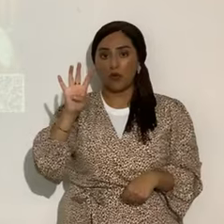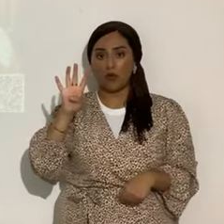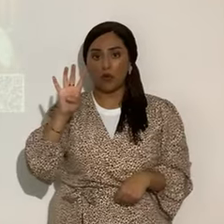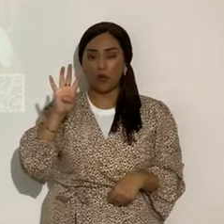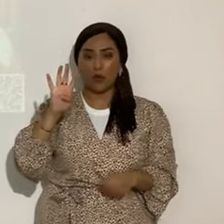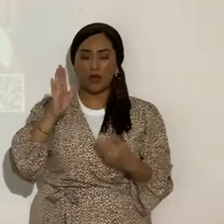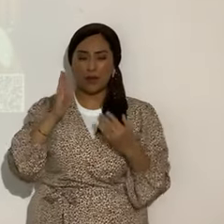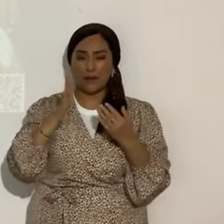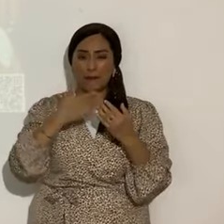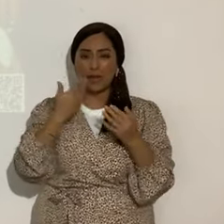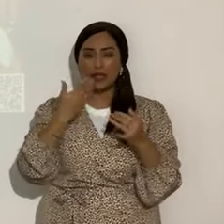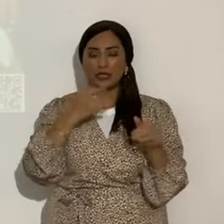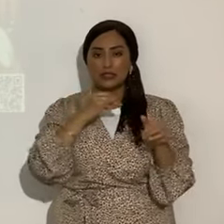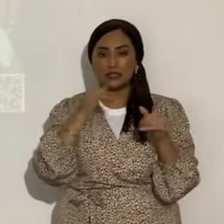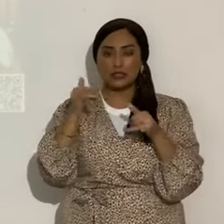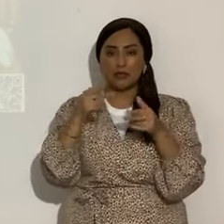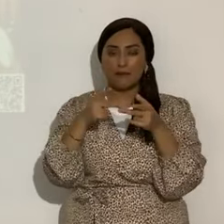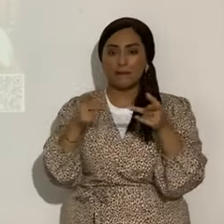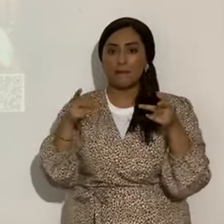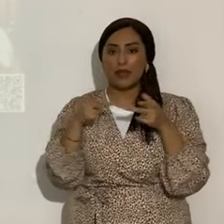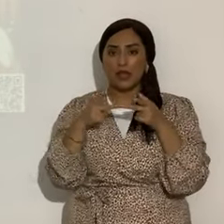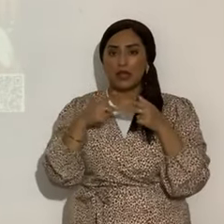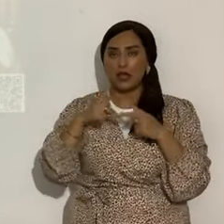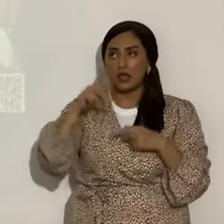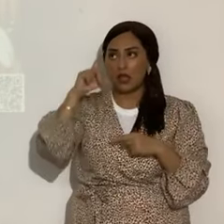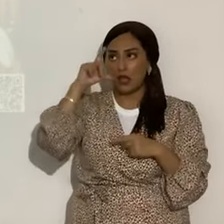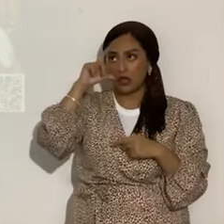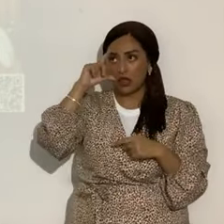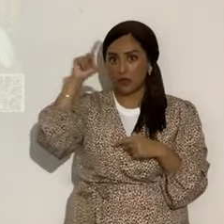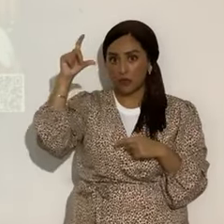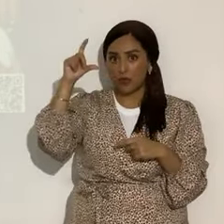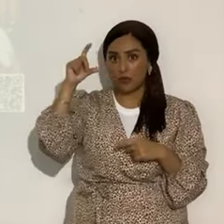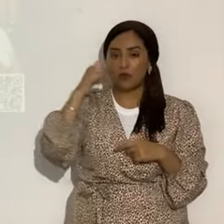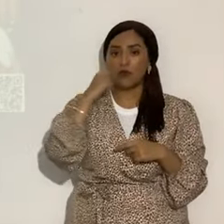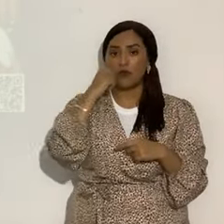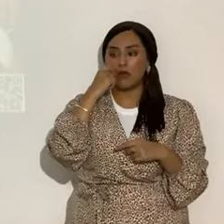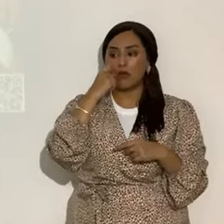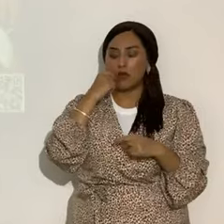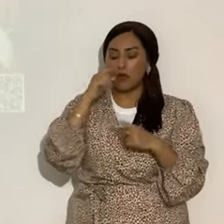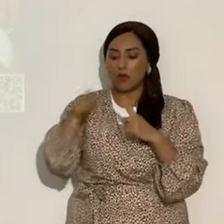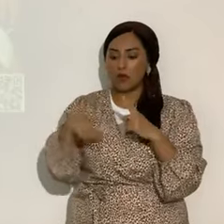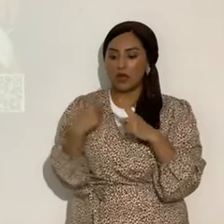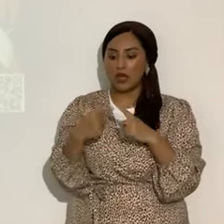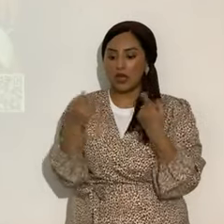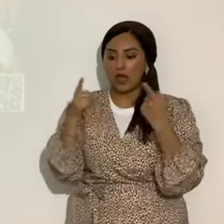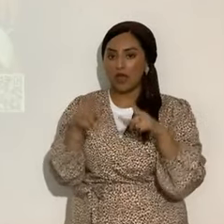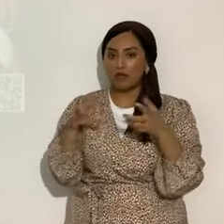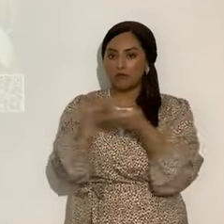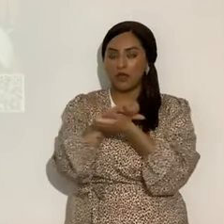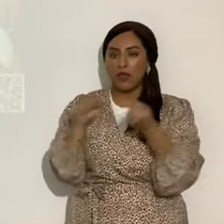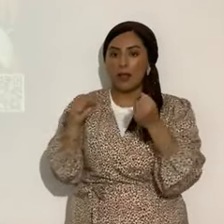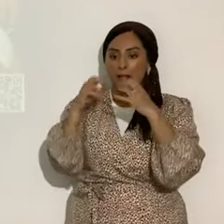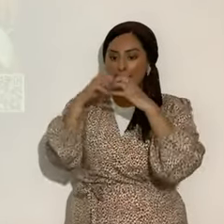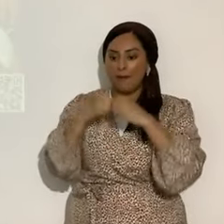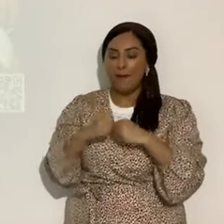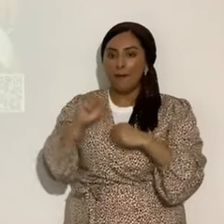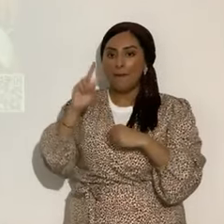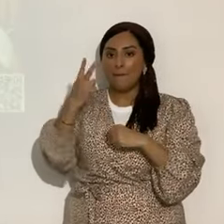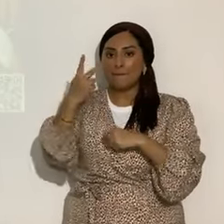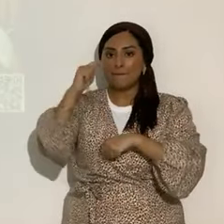Paz y en el mismo lugar de la luna, o sea, la posición de la luna, cuando fue la destrucción del segundo templo. Entonces, yo no